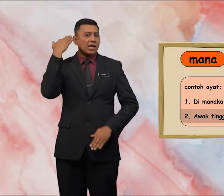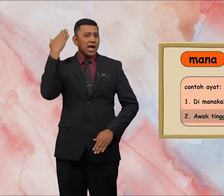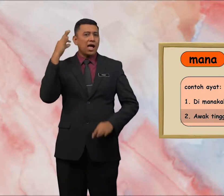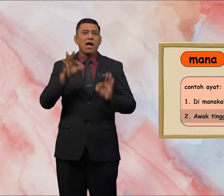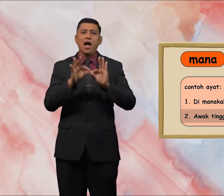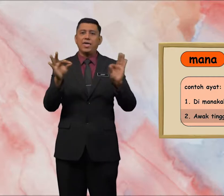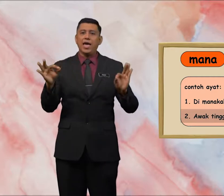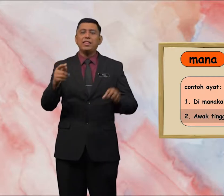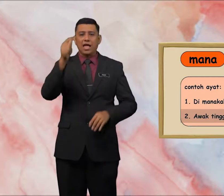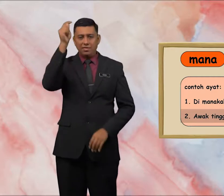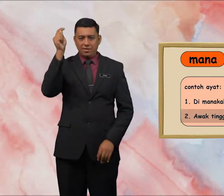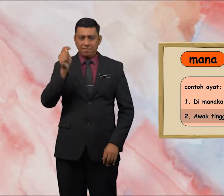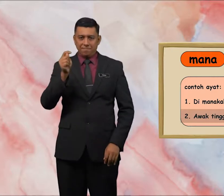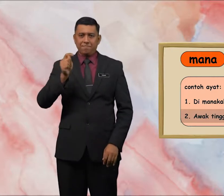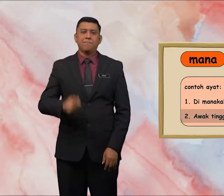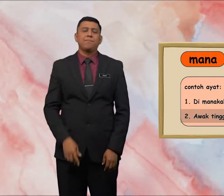belakang ayat tanya.